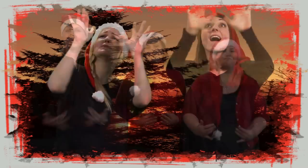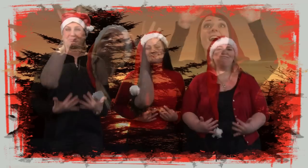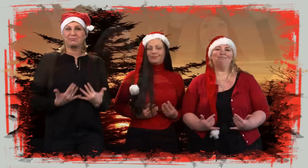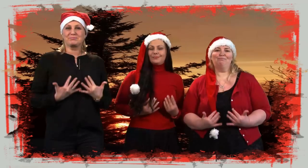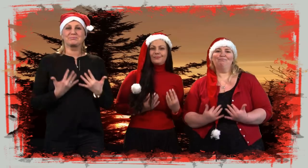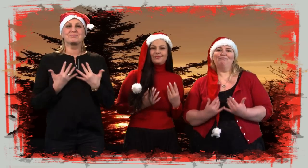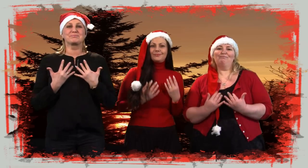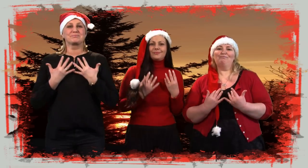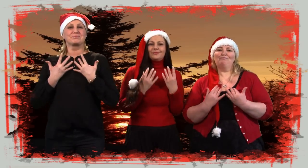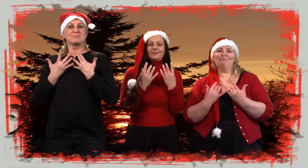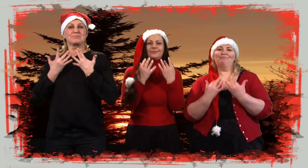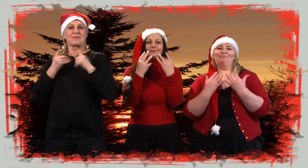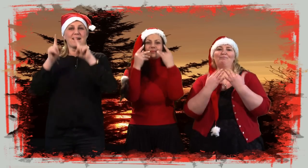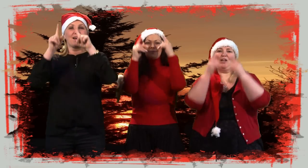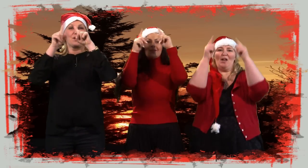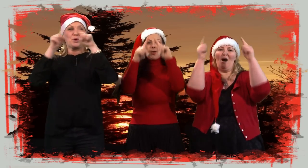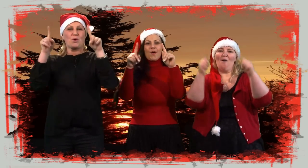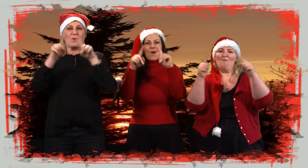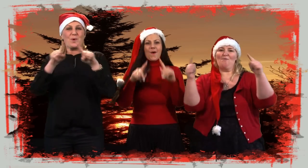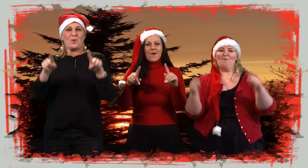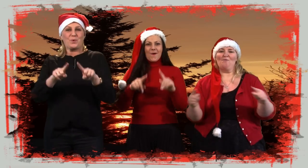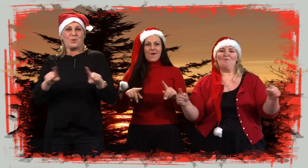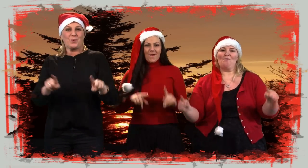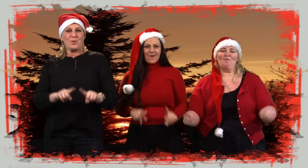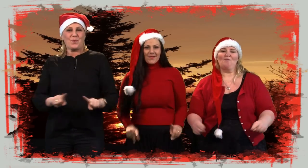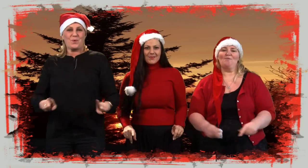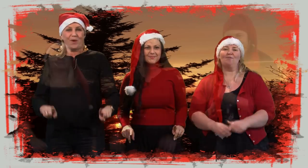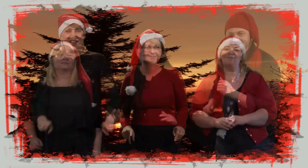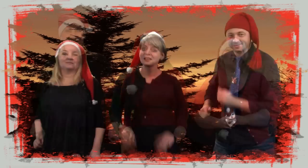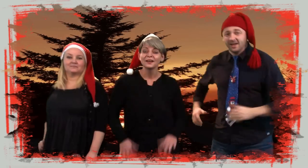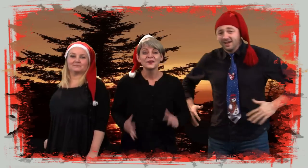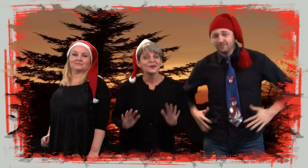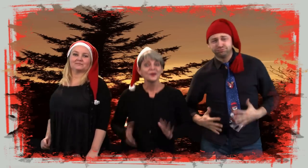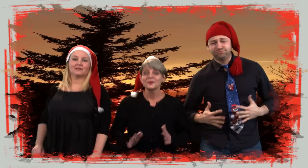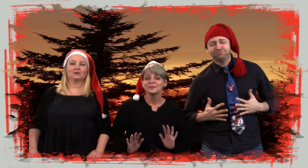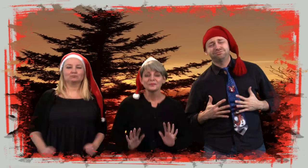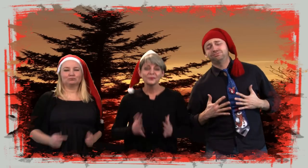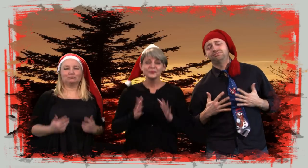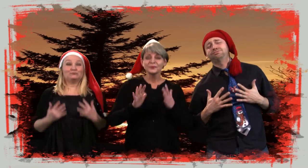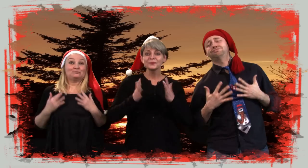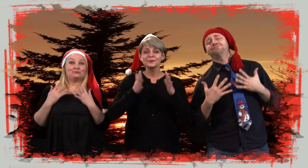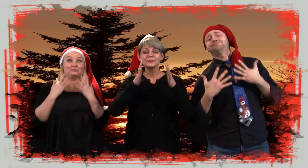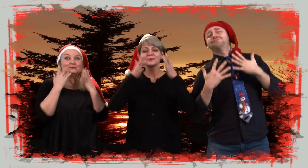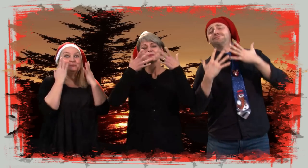Ég kemst í jólafíling Allt er að